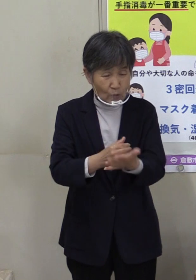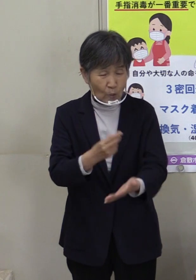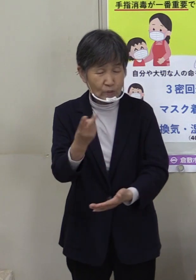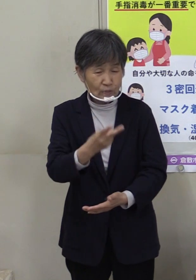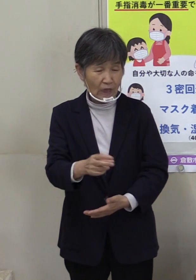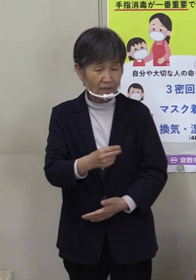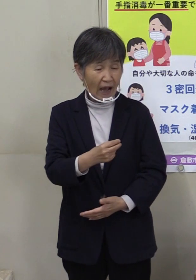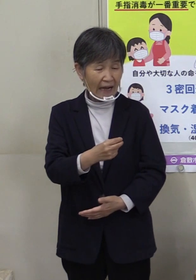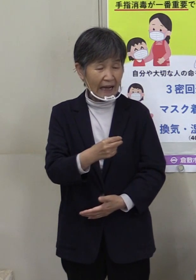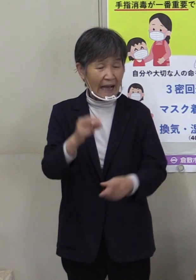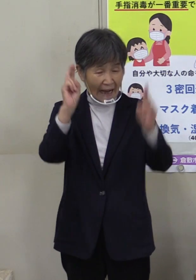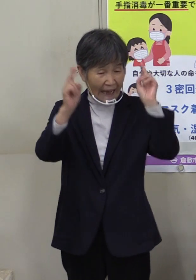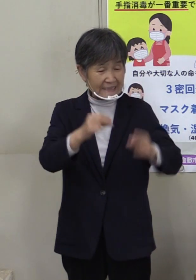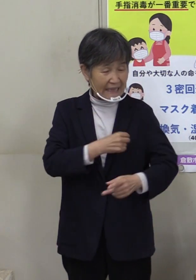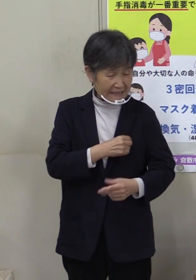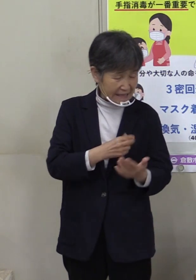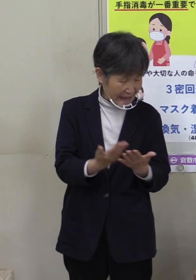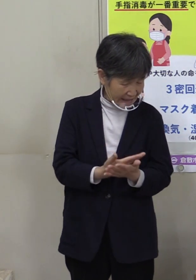けど、これはどういう違いがあるんですか。